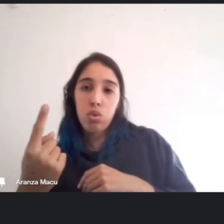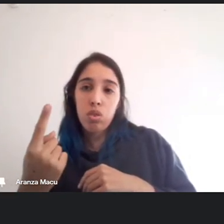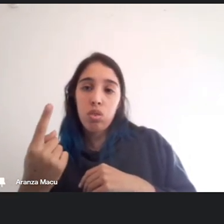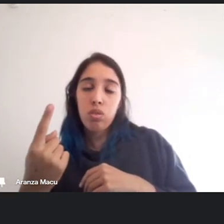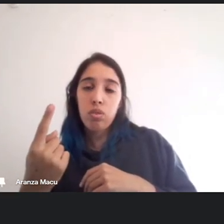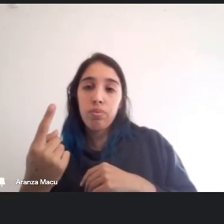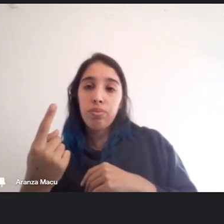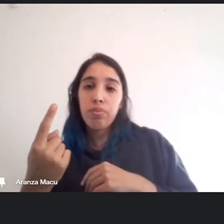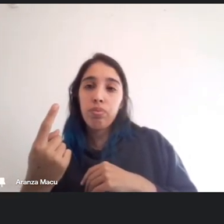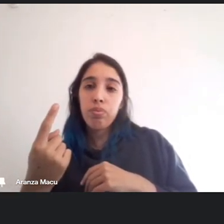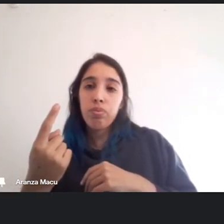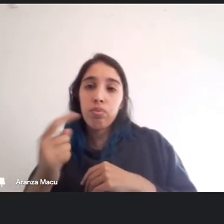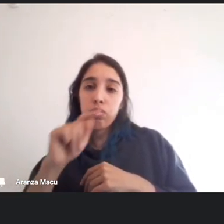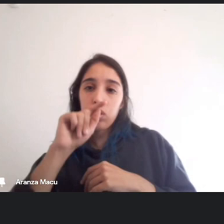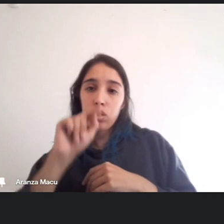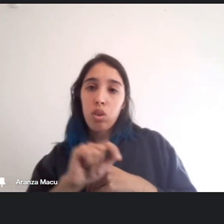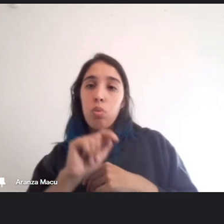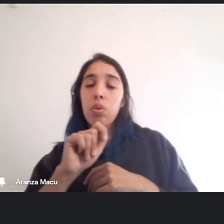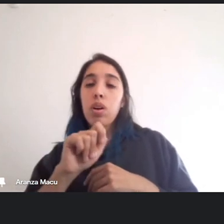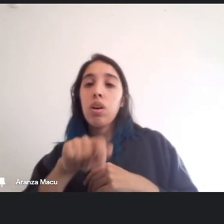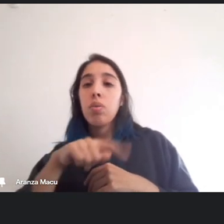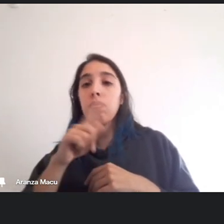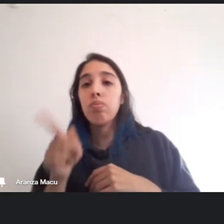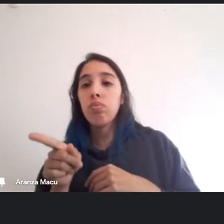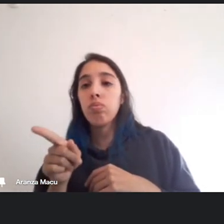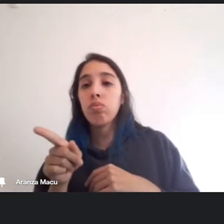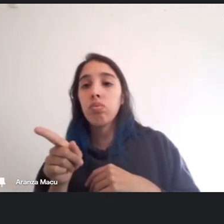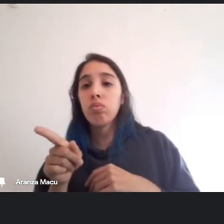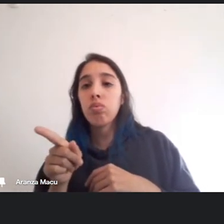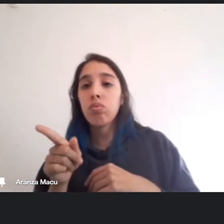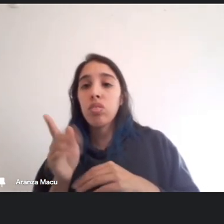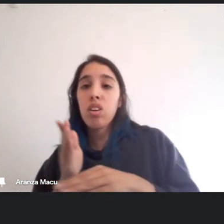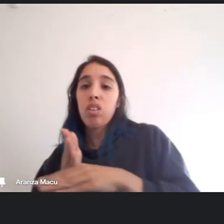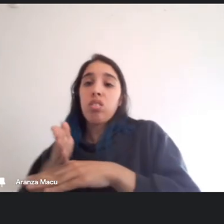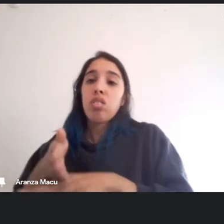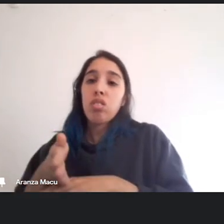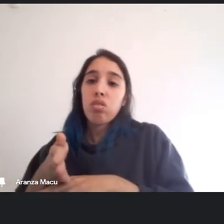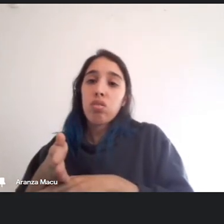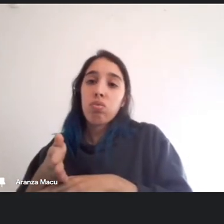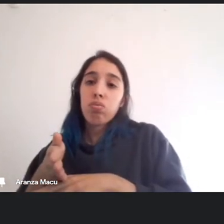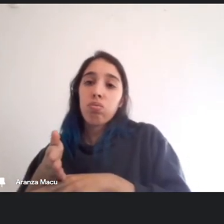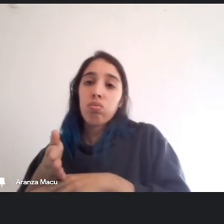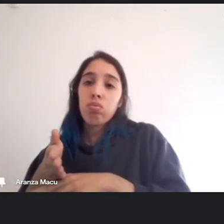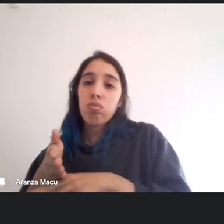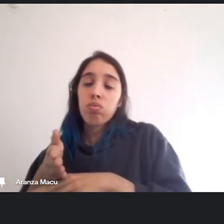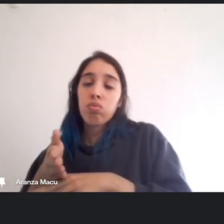Yo lo puse como sustantivo, el acceso, si no podría ser acceder.